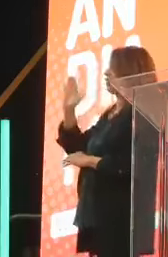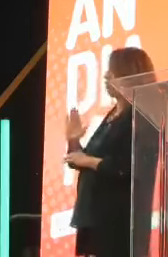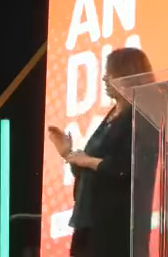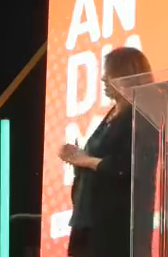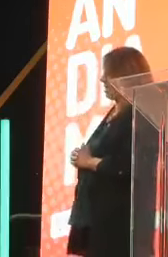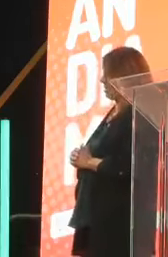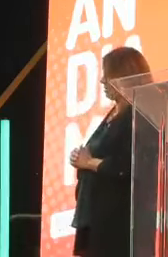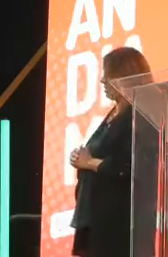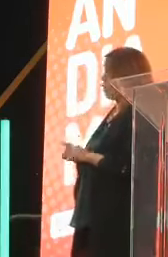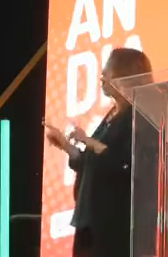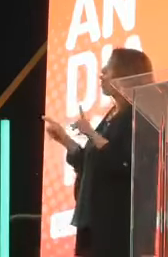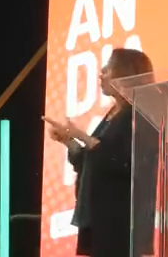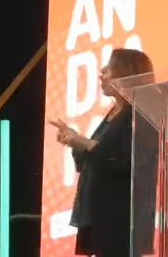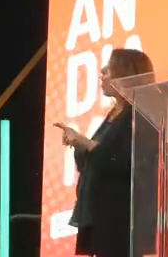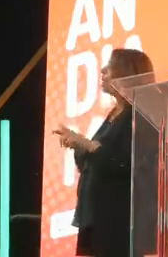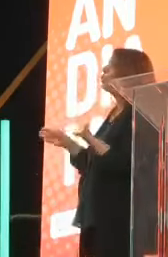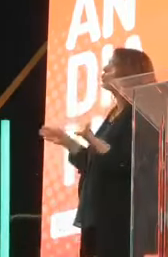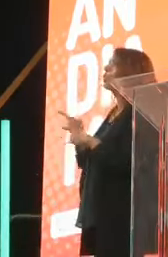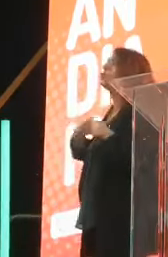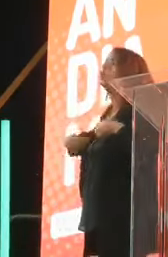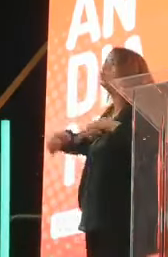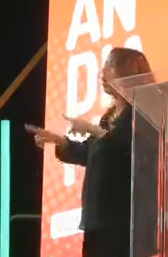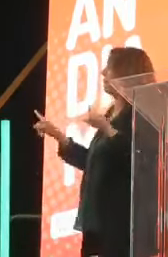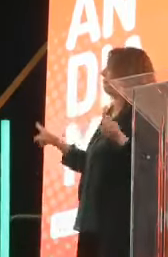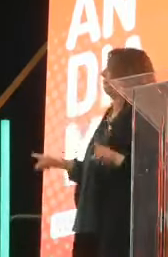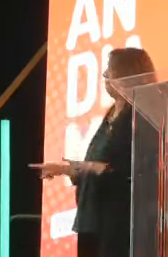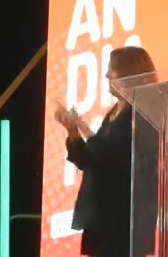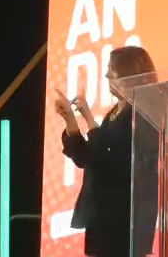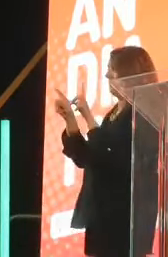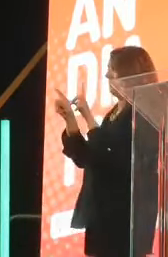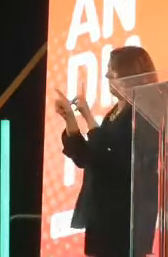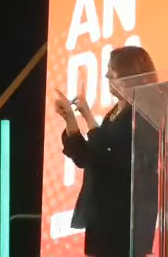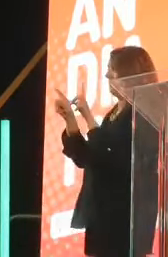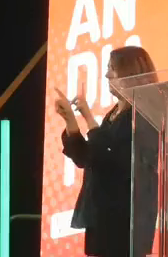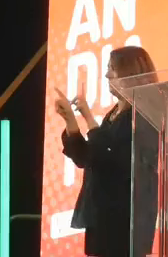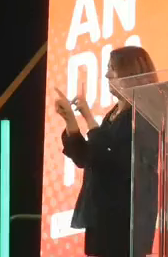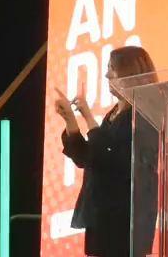antifascista, come tutte e tutti noi.